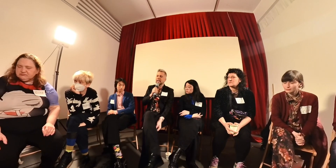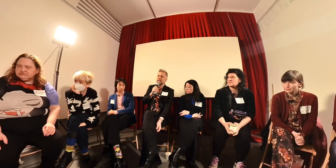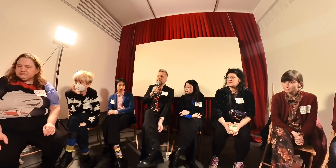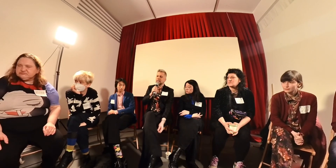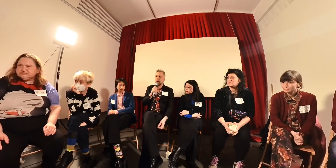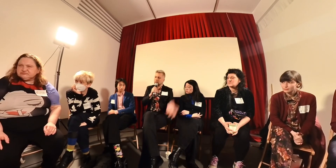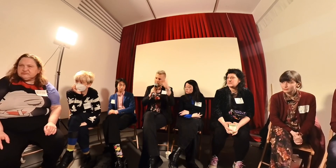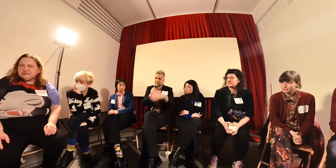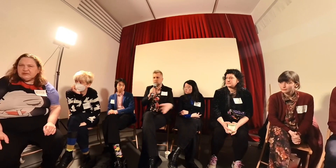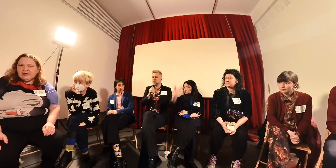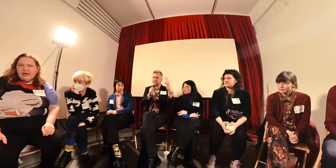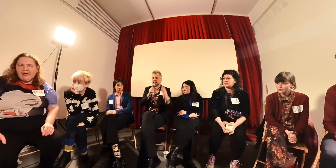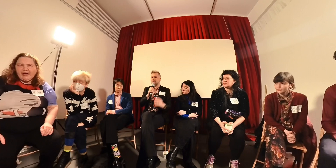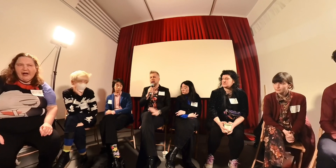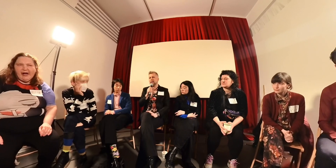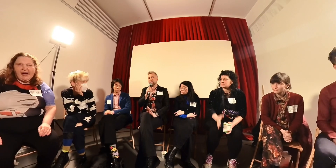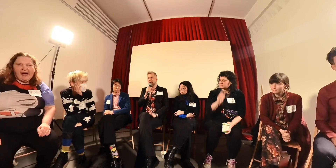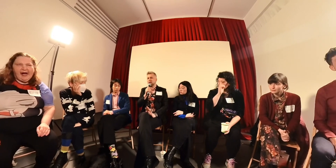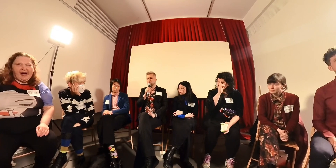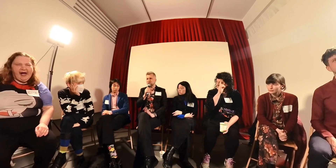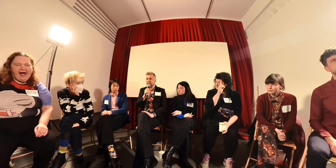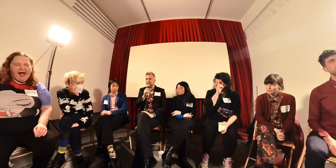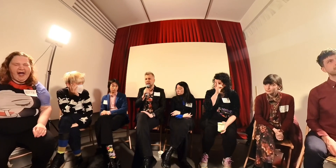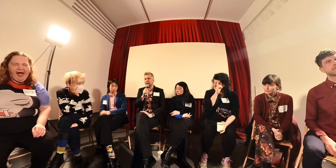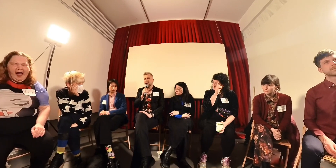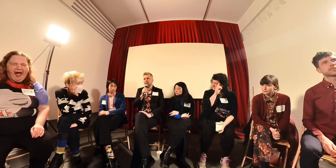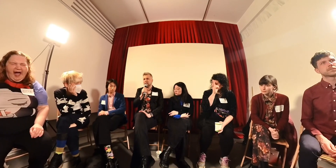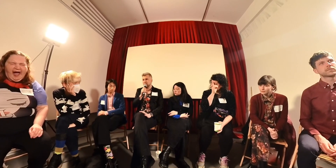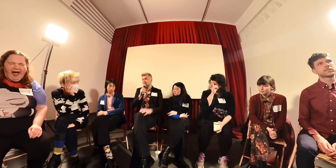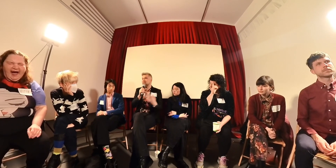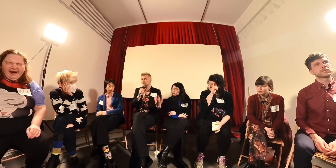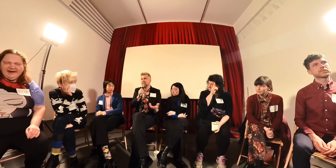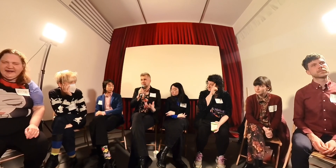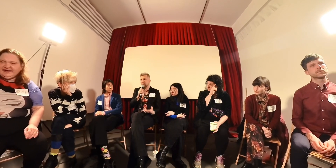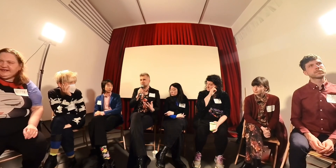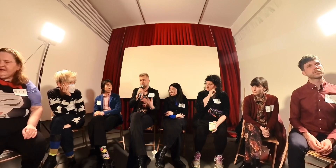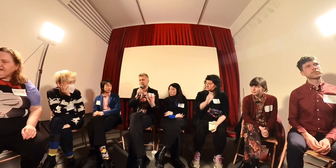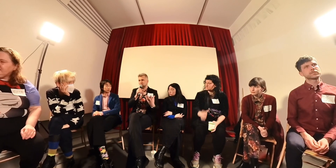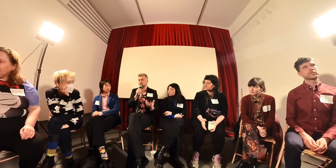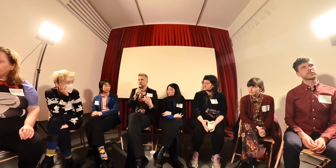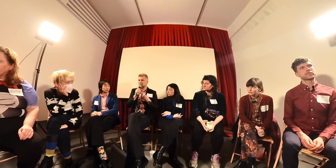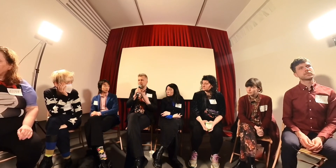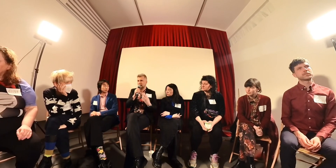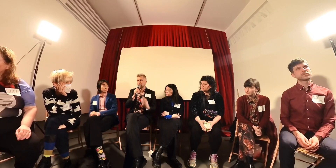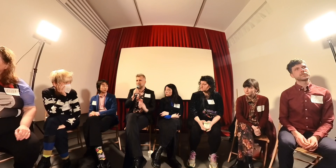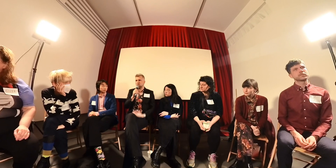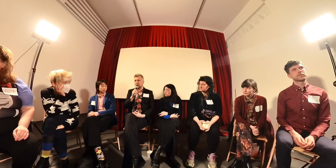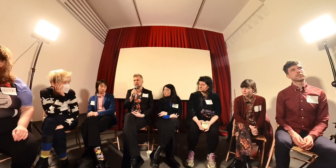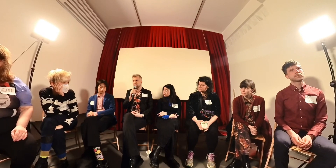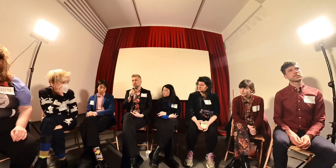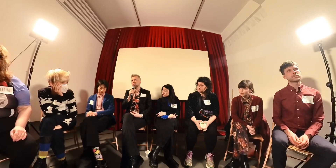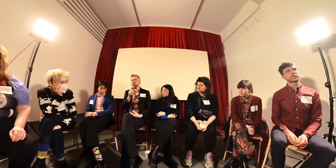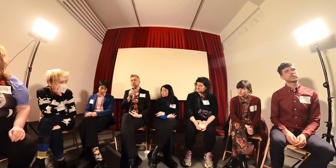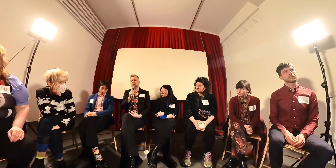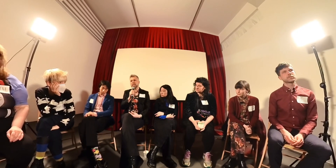diskuzí a pak těch institucí a tak dále zahrnout všechny je tedy právě to sdílení té zkušenosti, nějaké